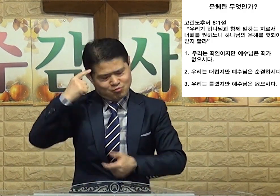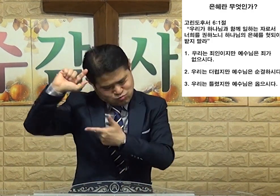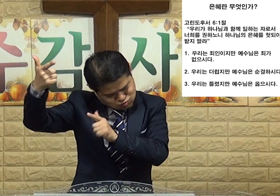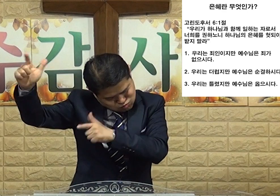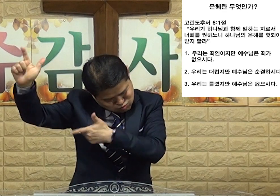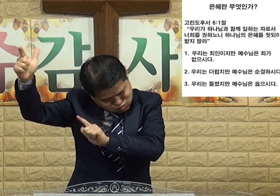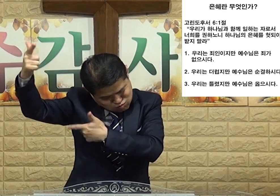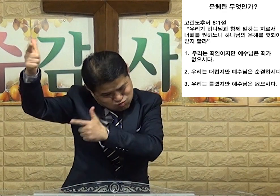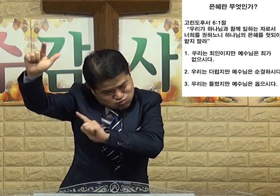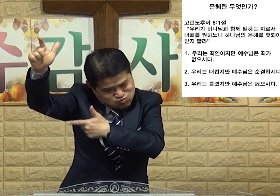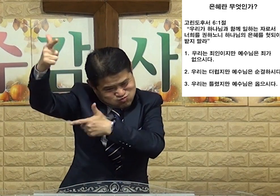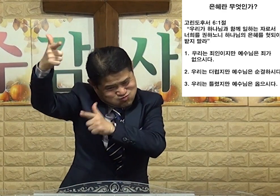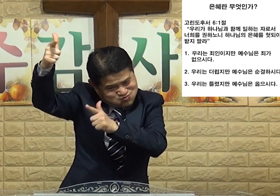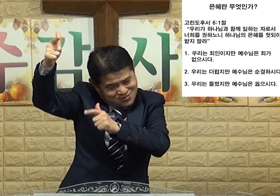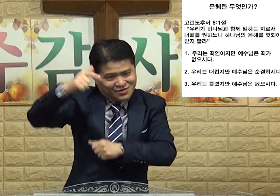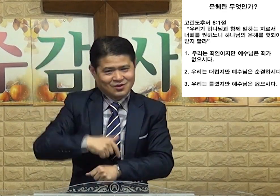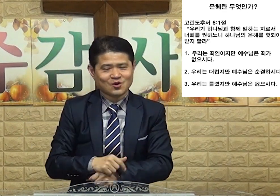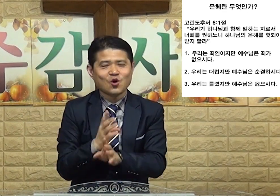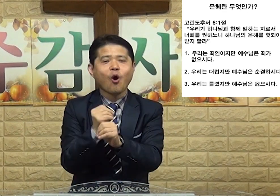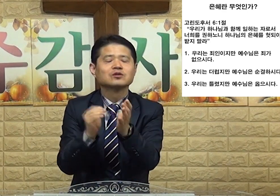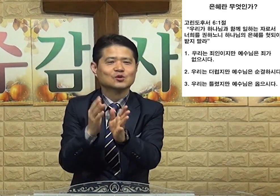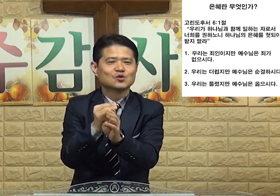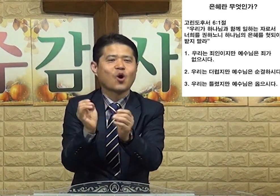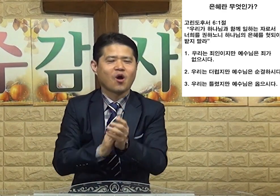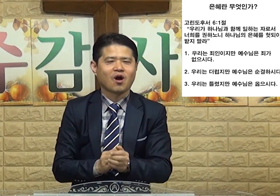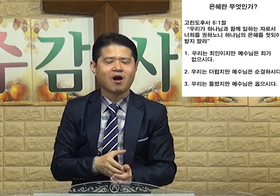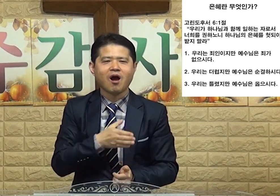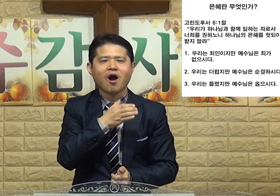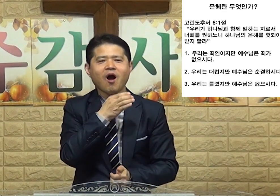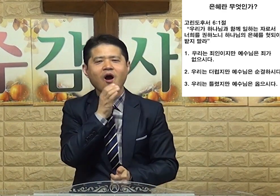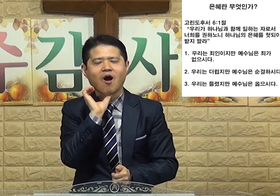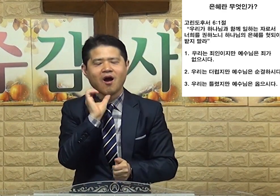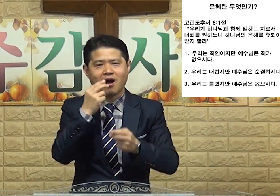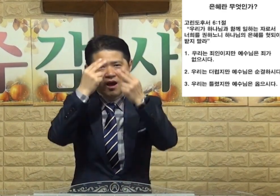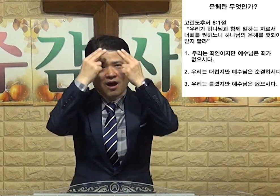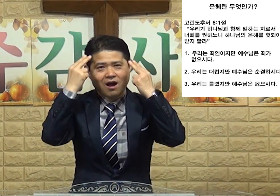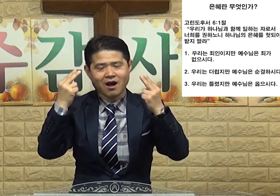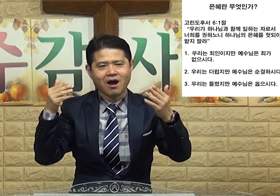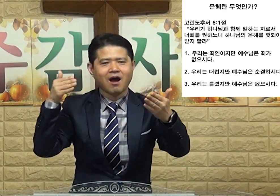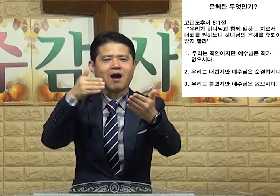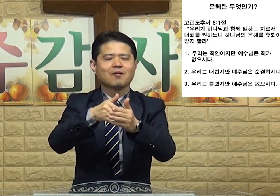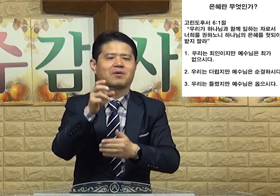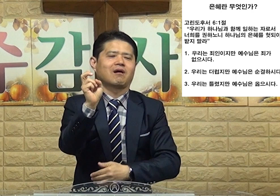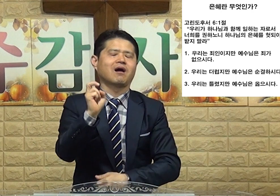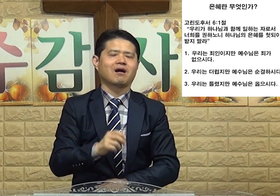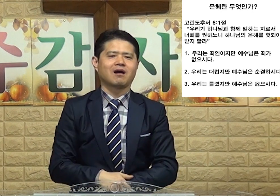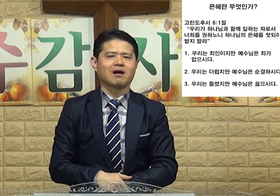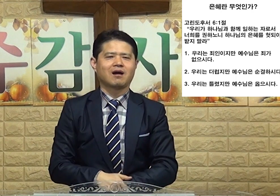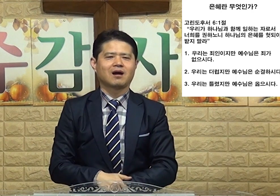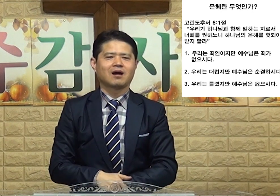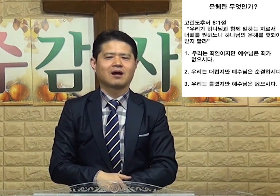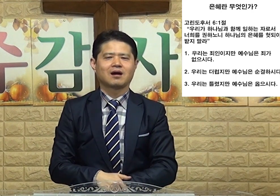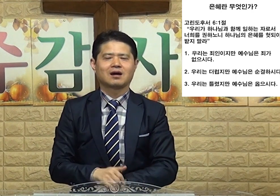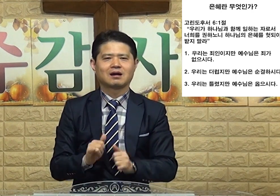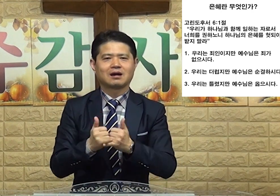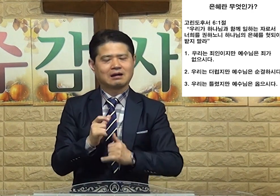사람들이 자신만의 고집으로 자신과 틀리다는 것은 다 아니라는 것입니다. 죽을 때까지 아마 그럴